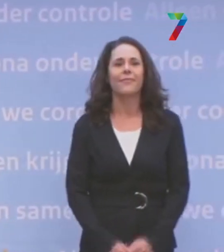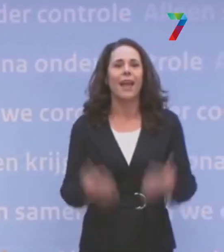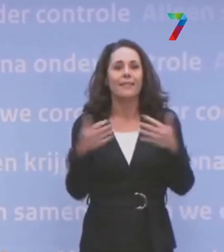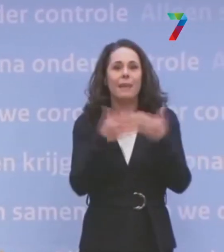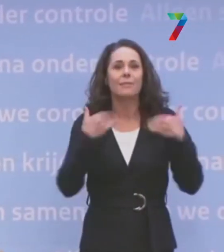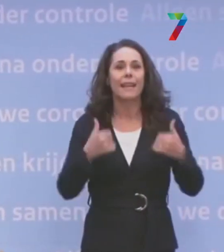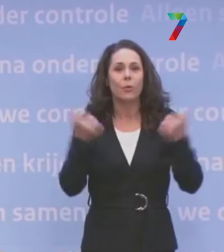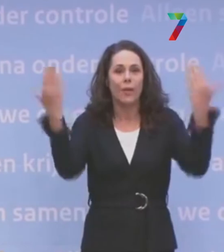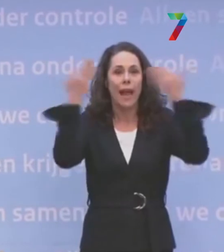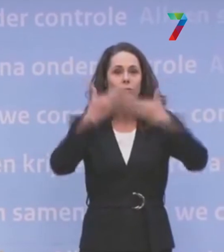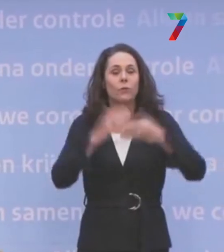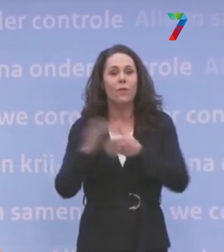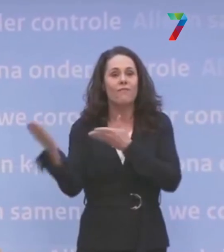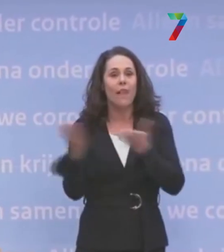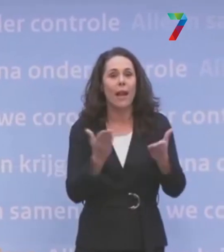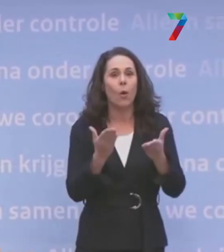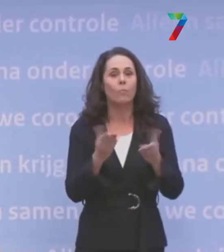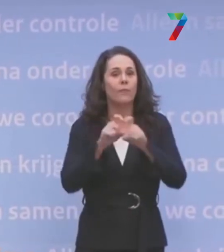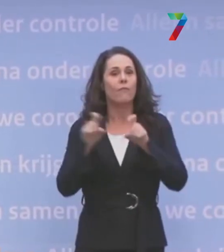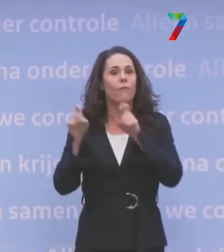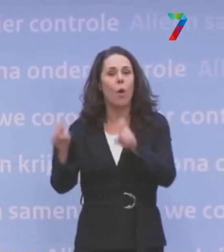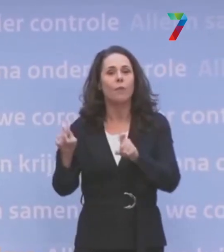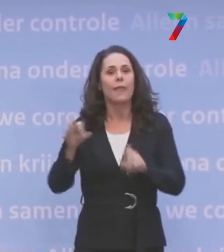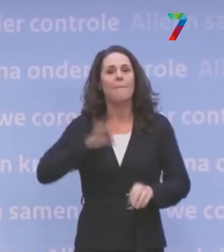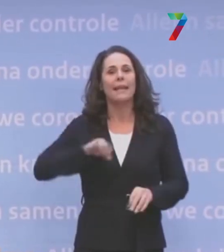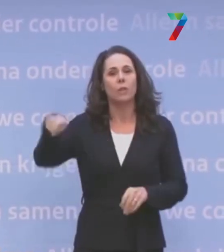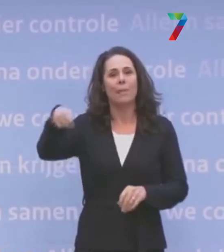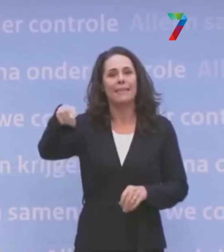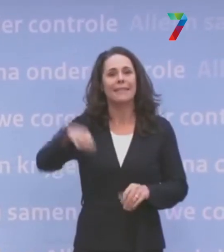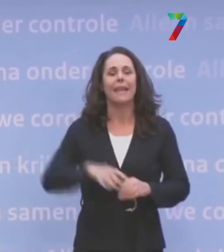Dames en heren, goedenavond. Welkom. Het woord is allereerst aan de minister-president.